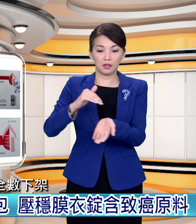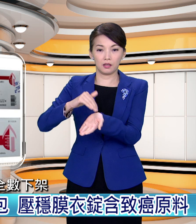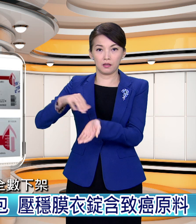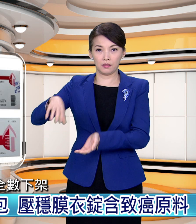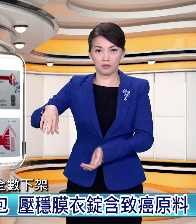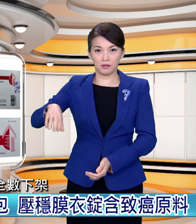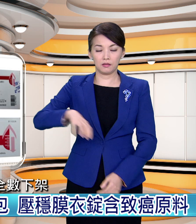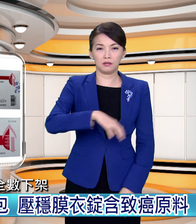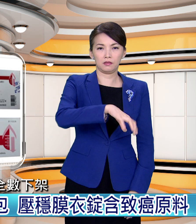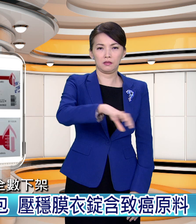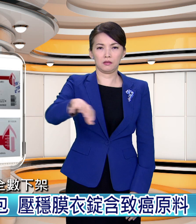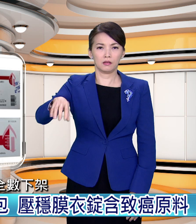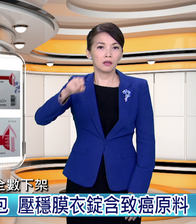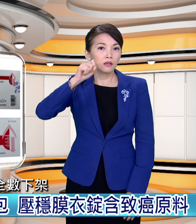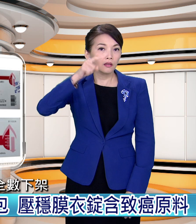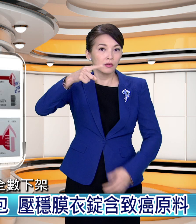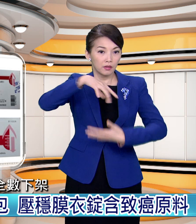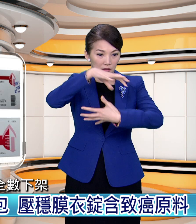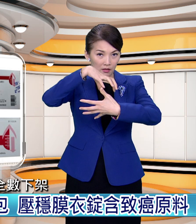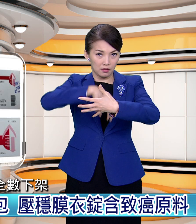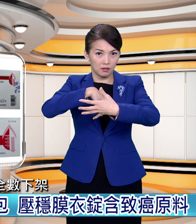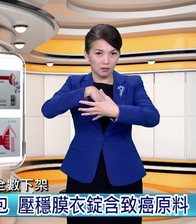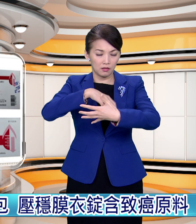之内全数下架。